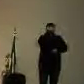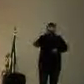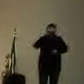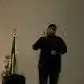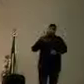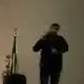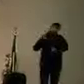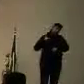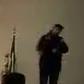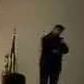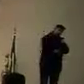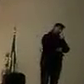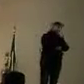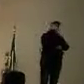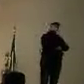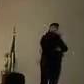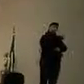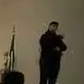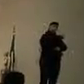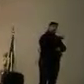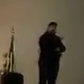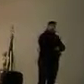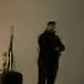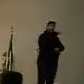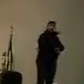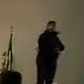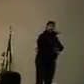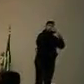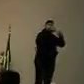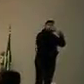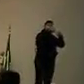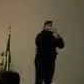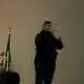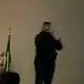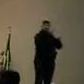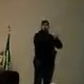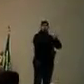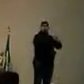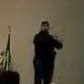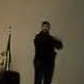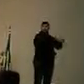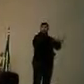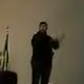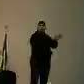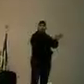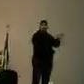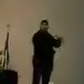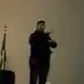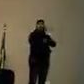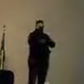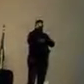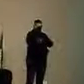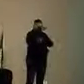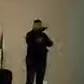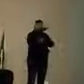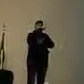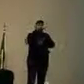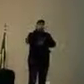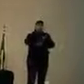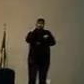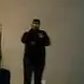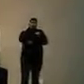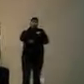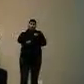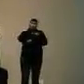críticas, elogios, comentários, tanto sobre a conferência como outras situações aí no dia a dia da sua